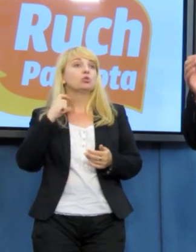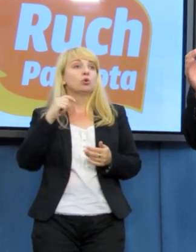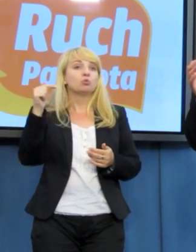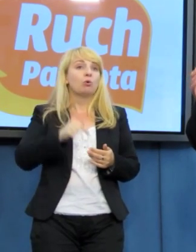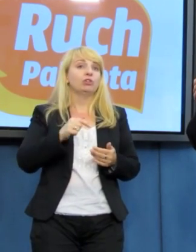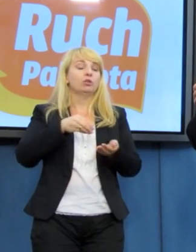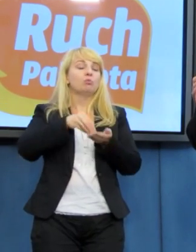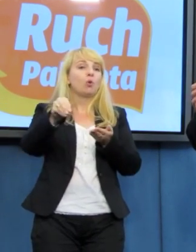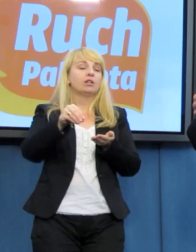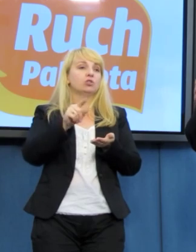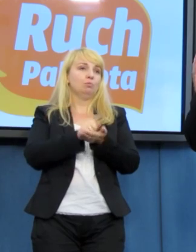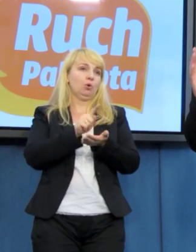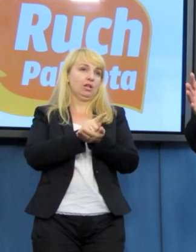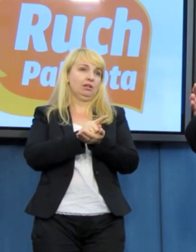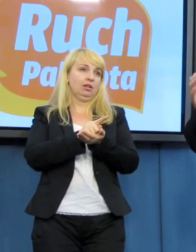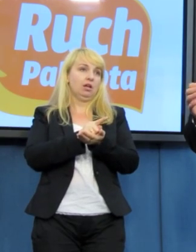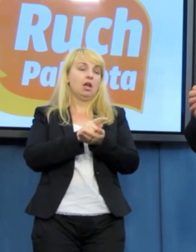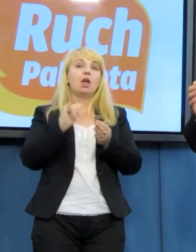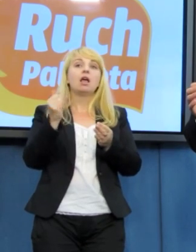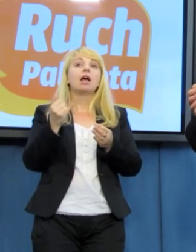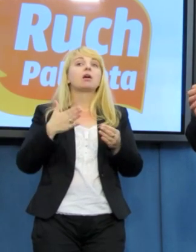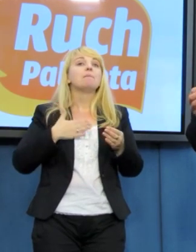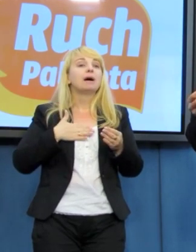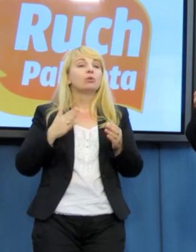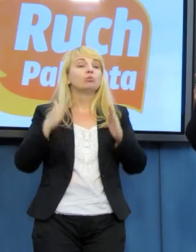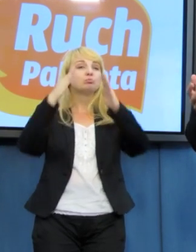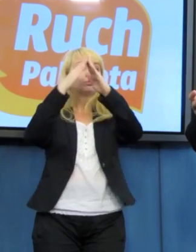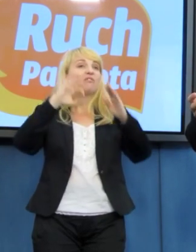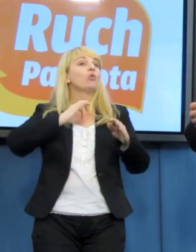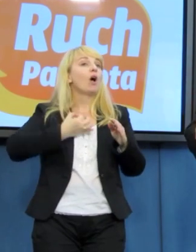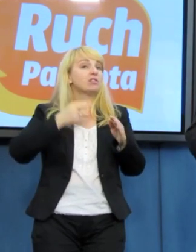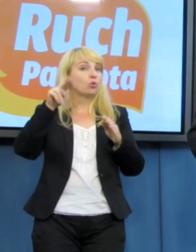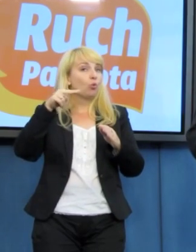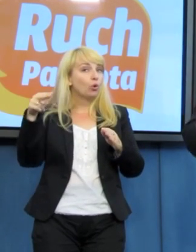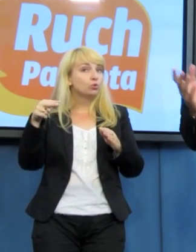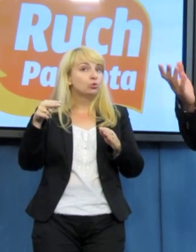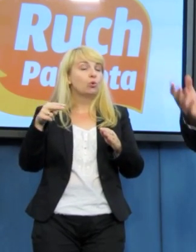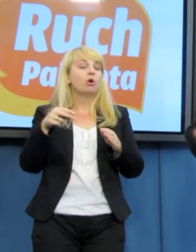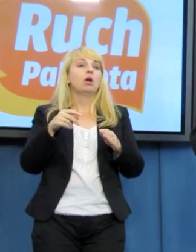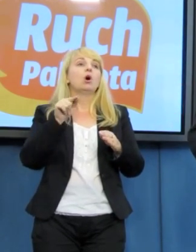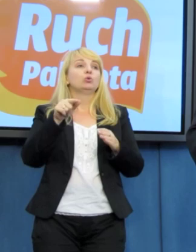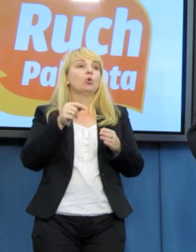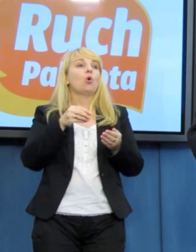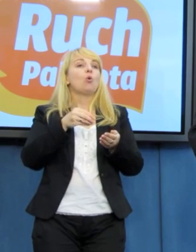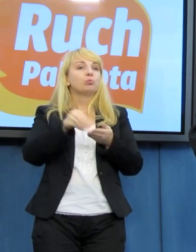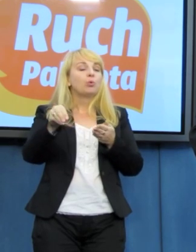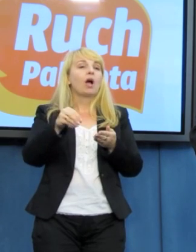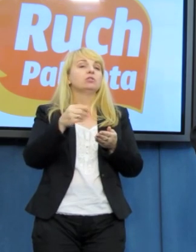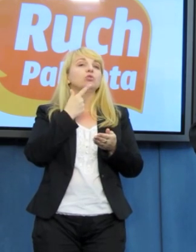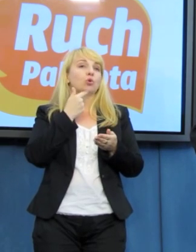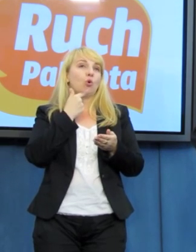oni płacą podatek zryczałtowany, śmieszny podatek, kilkuset złotowy w przypadku na przykład